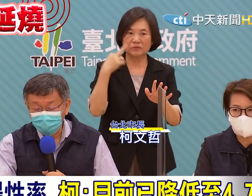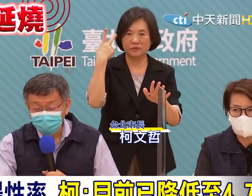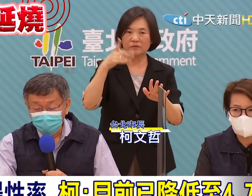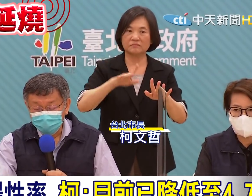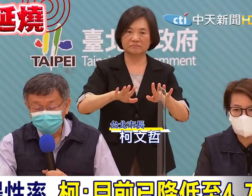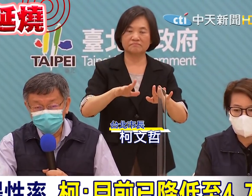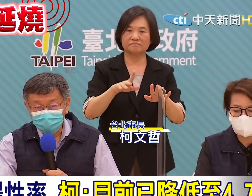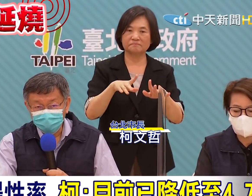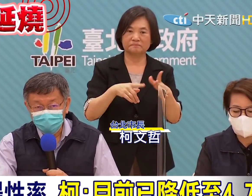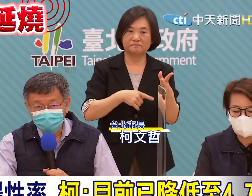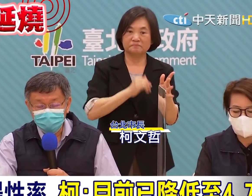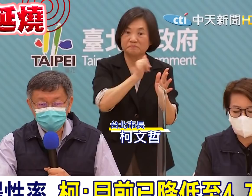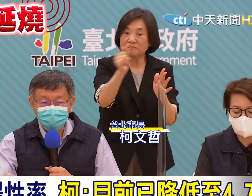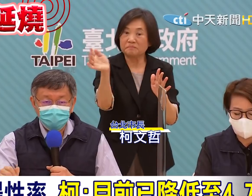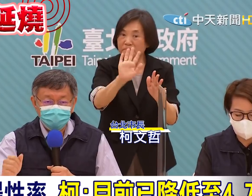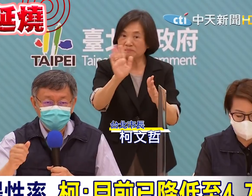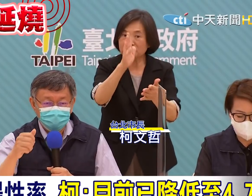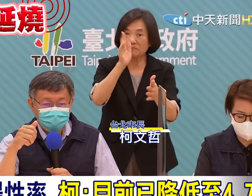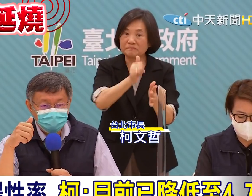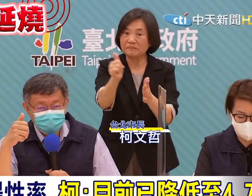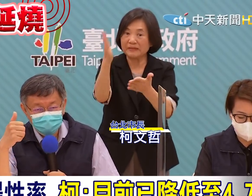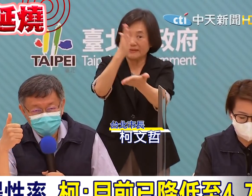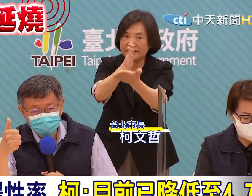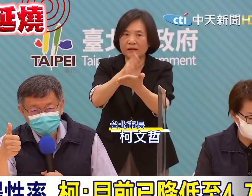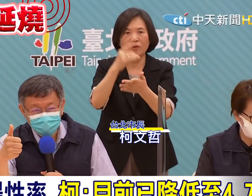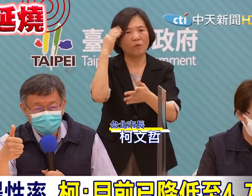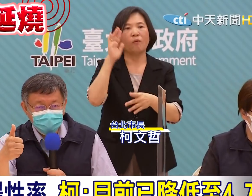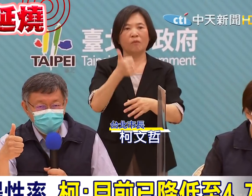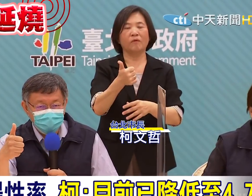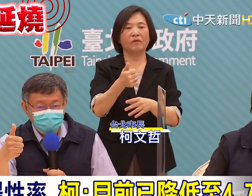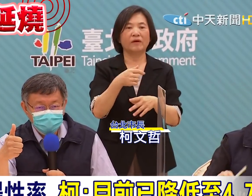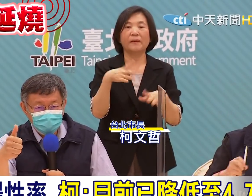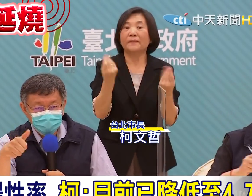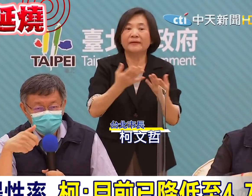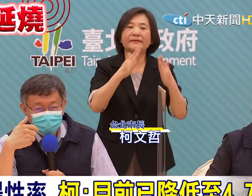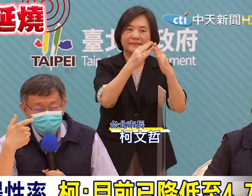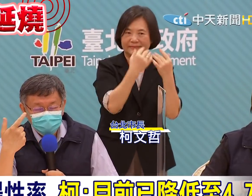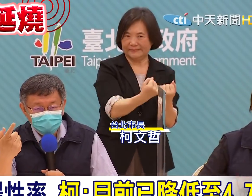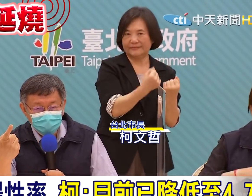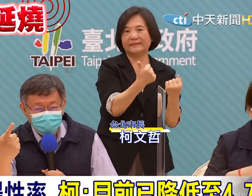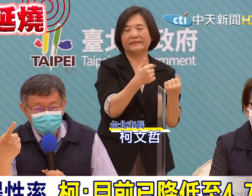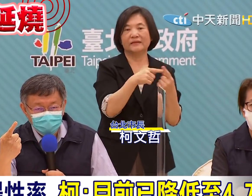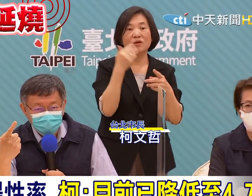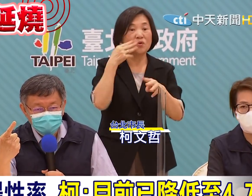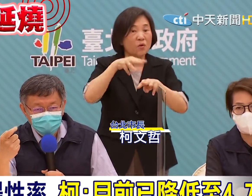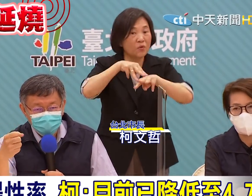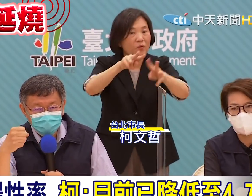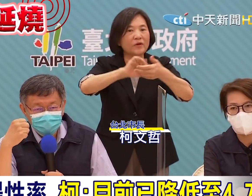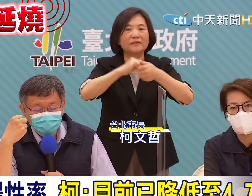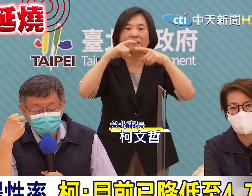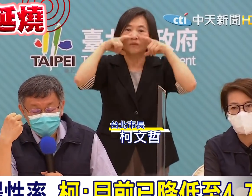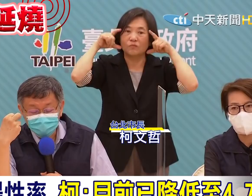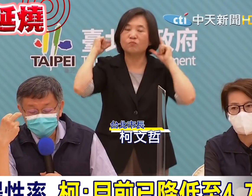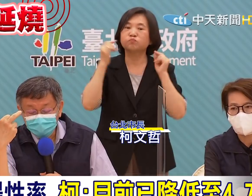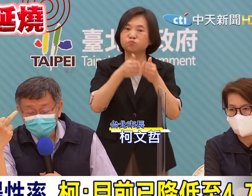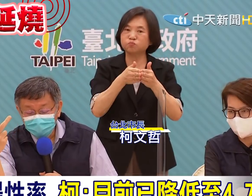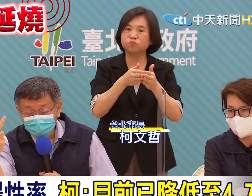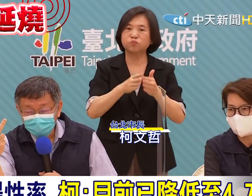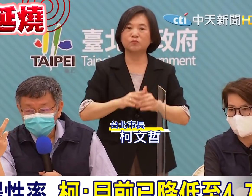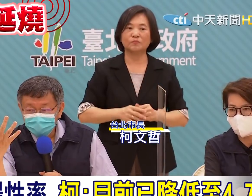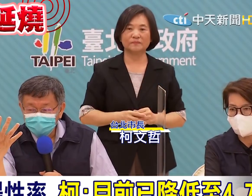效的。所以呼吁大家哦，再讲一遍，没事待在家里，出外一定要戴口罩，然后